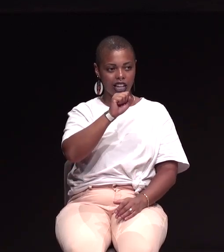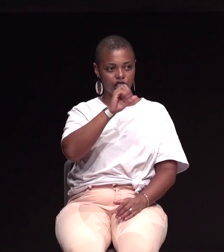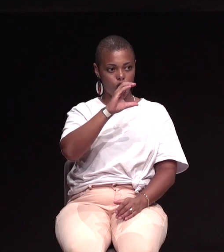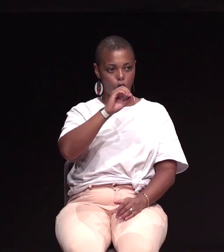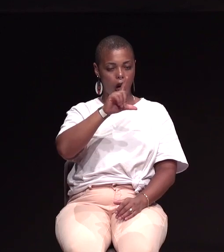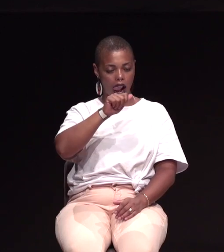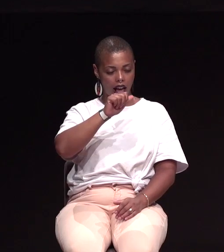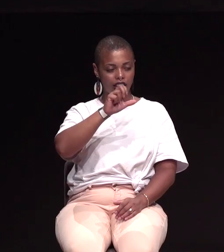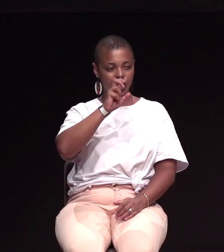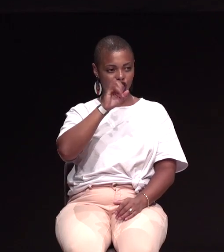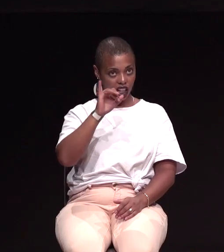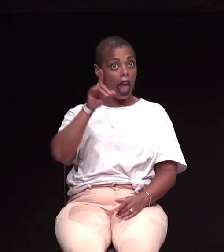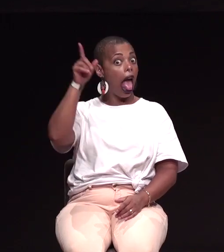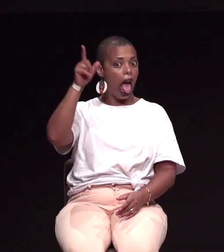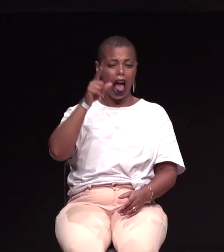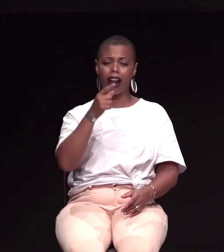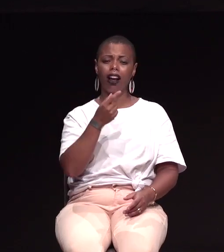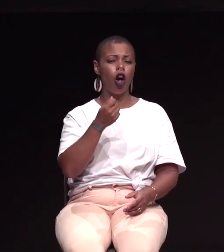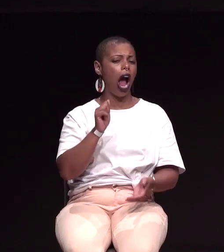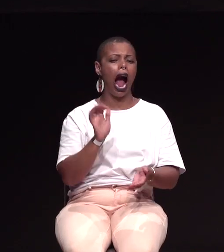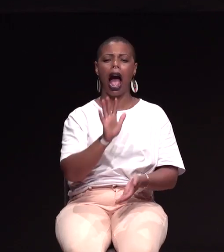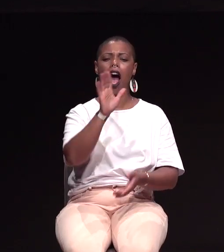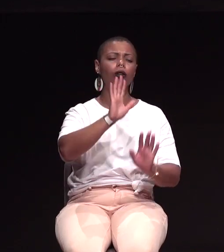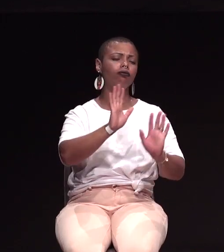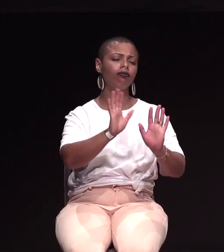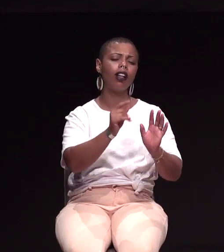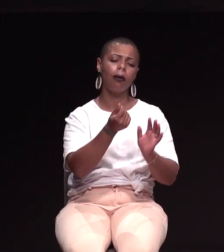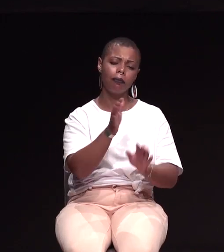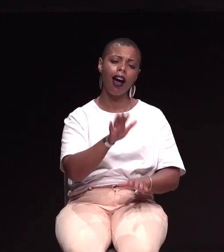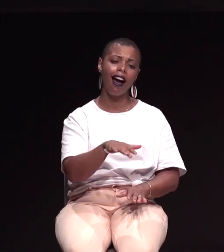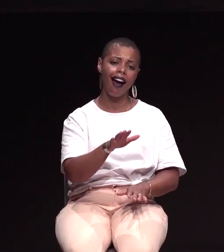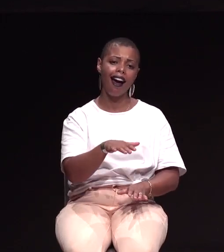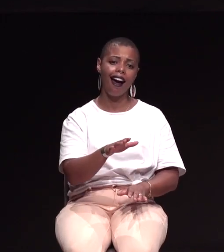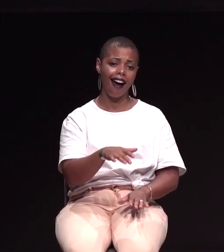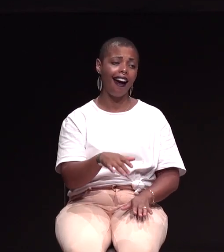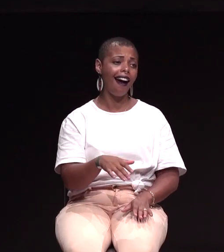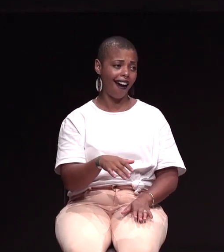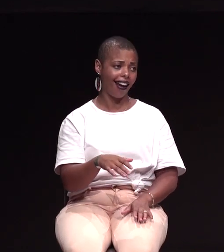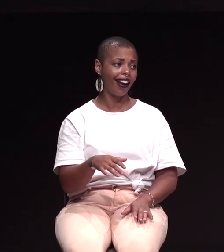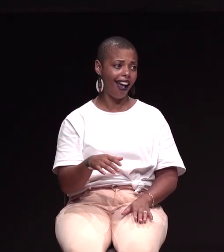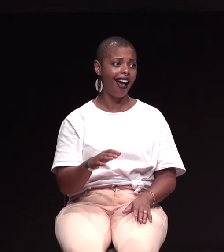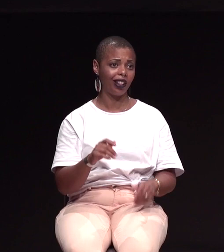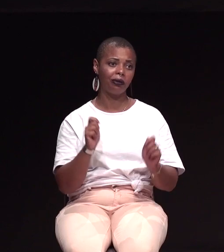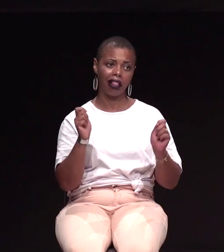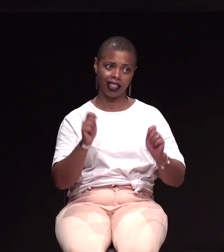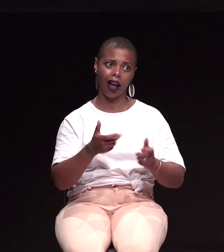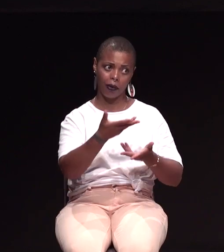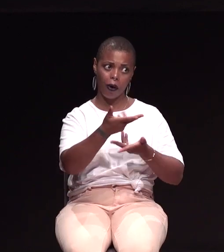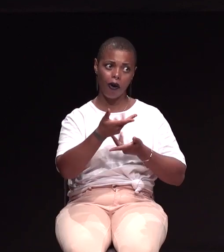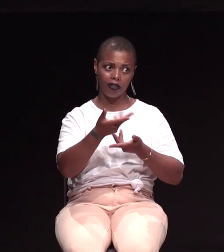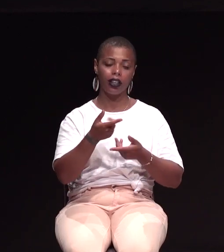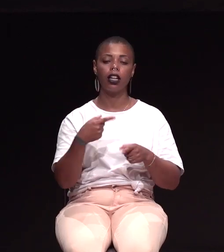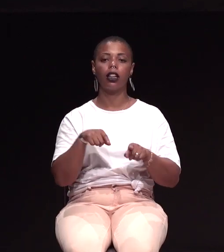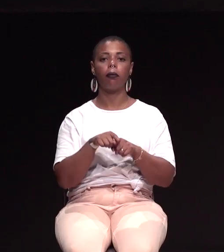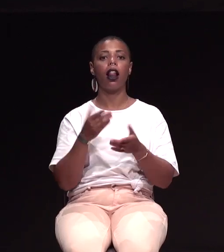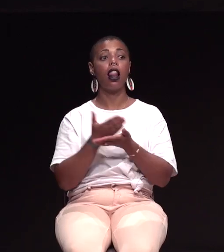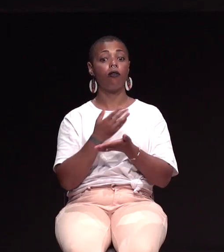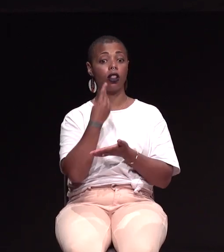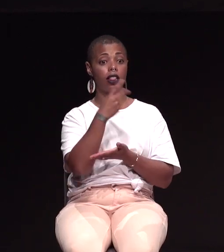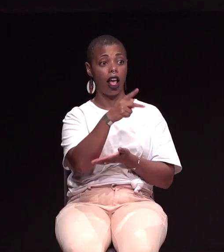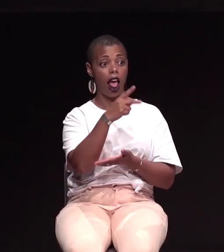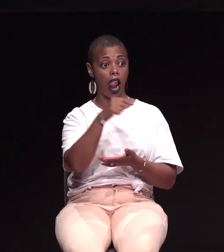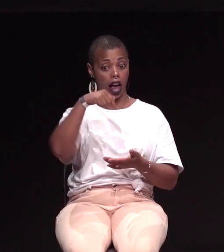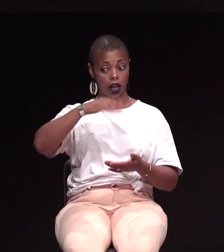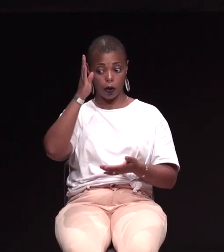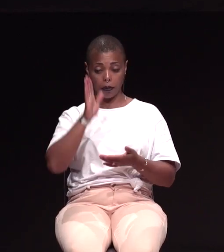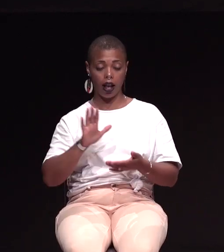pagar, viu? O cachê é pequeno. Ela veio recentemente para o Brasil e, assim, os 3 livros que saíram dela aqui no Brasil é o Baratas,